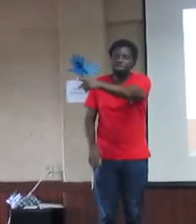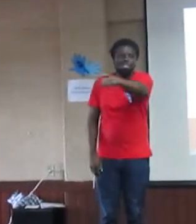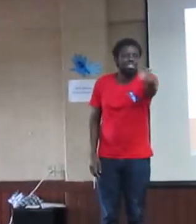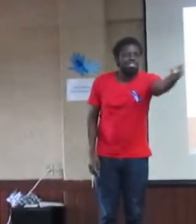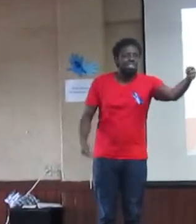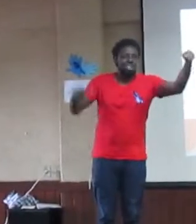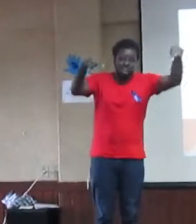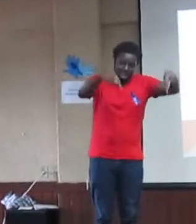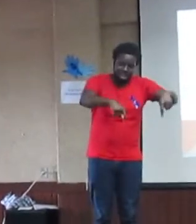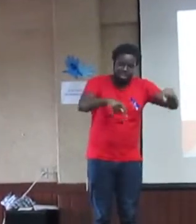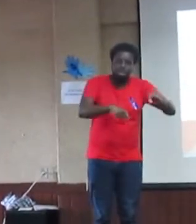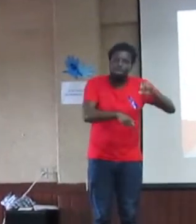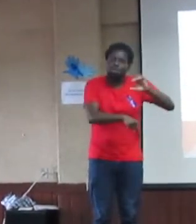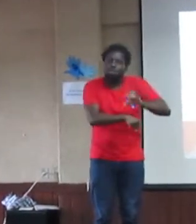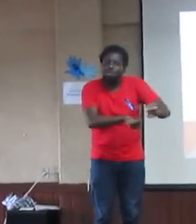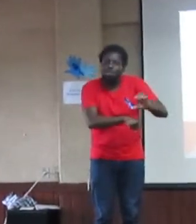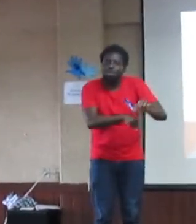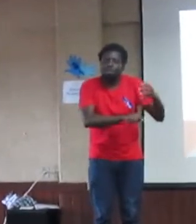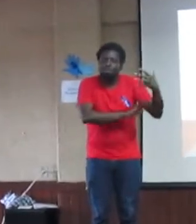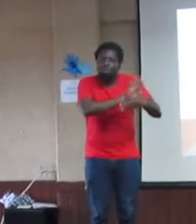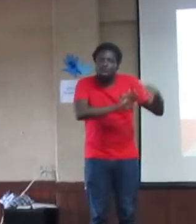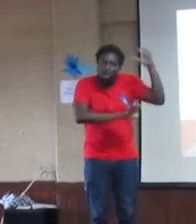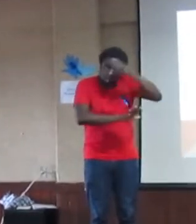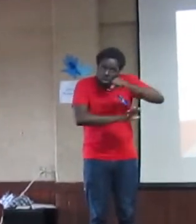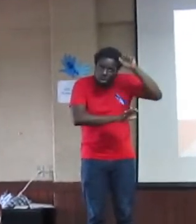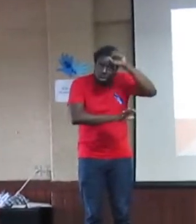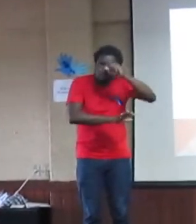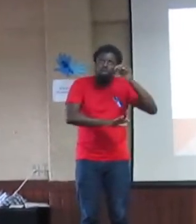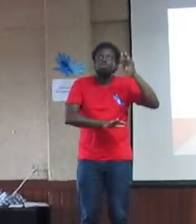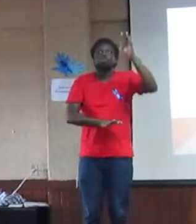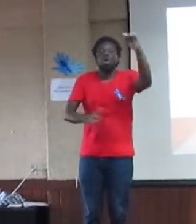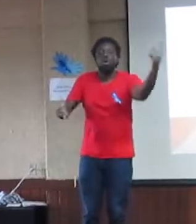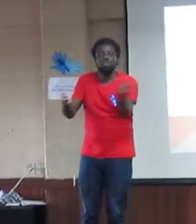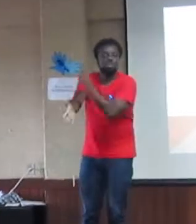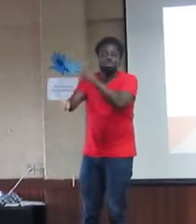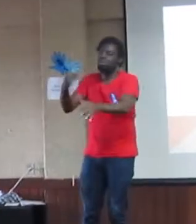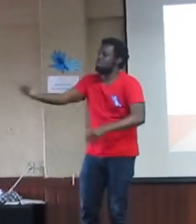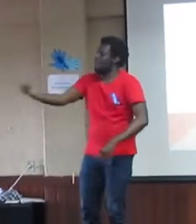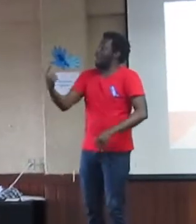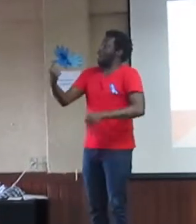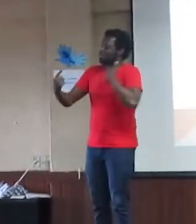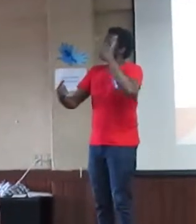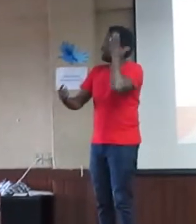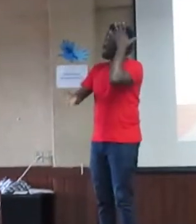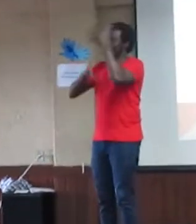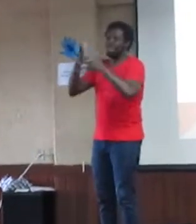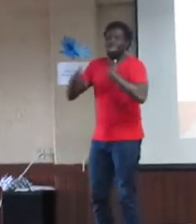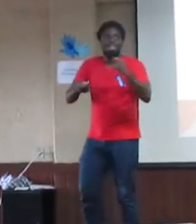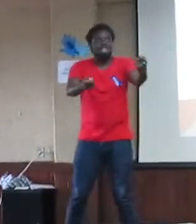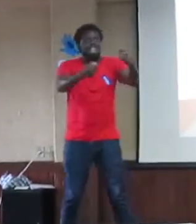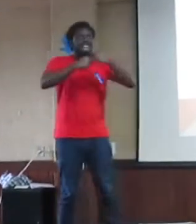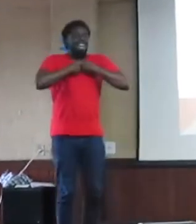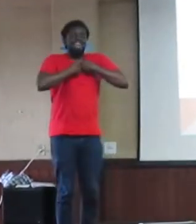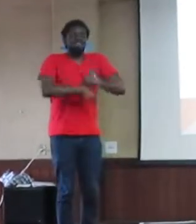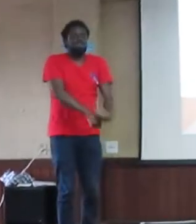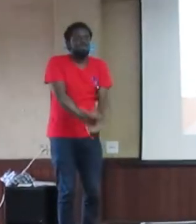todos os espaços. Por exemplo, agora vocês que estão aqui presentes, aprendendo no curso de Libras, futuramente,